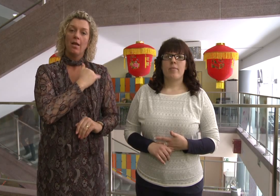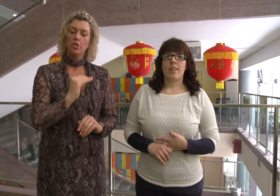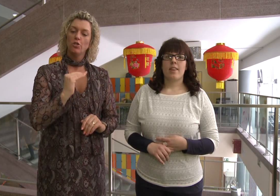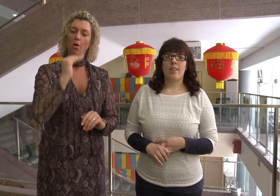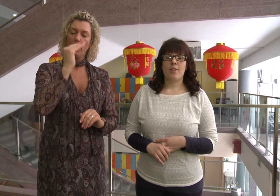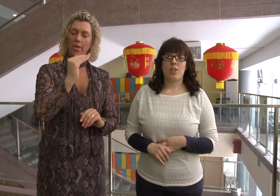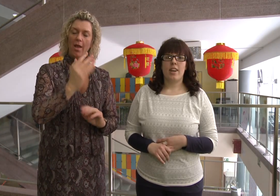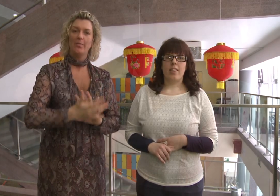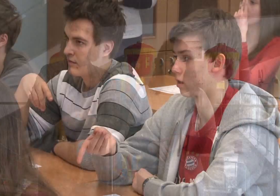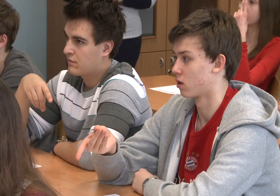Kaj smo še?